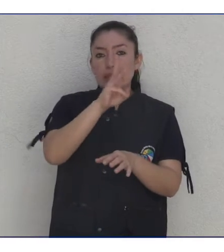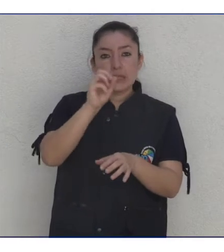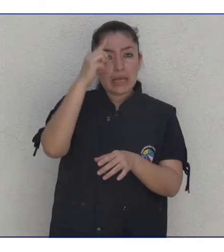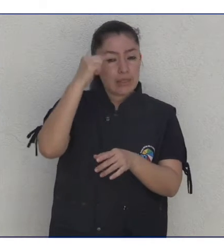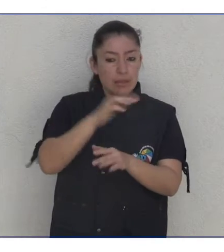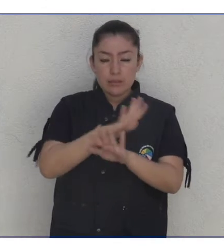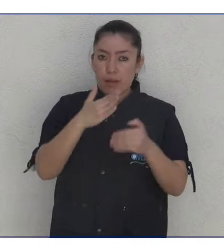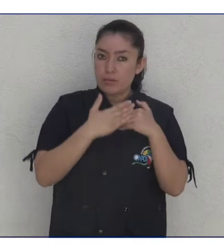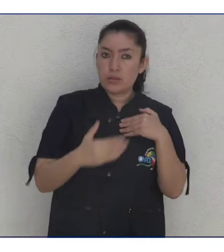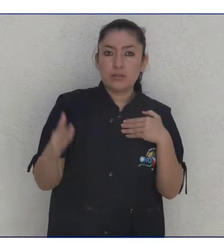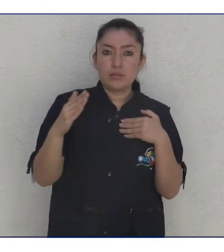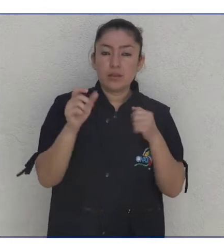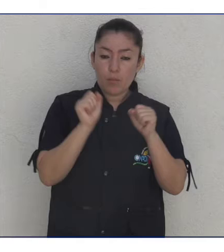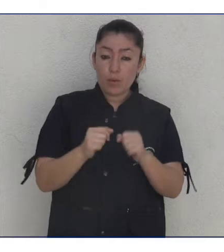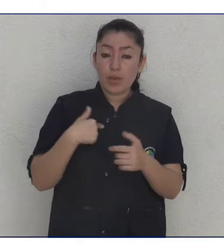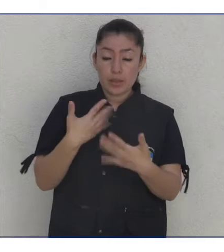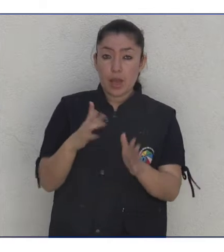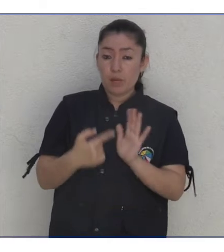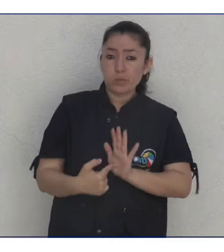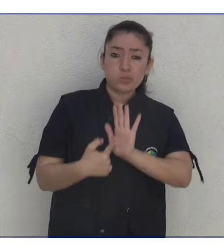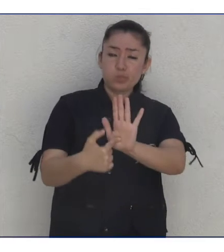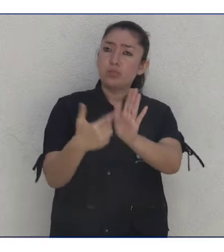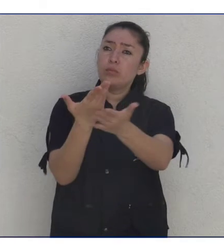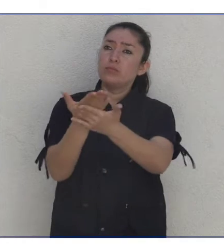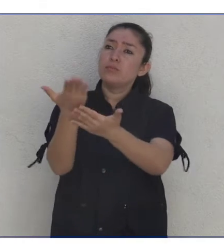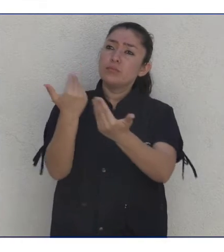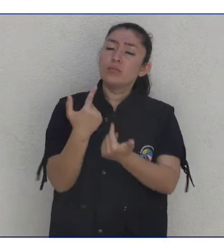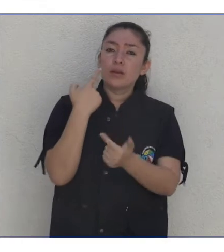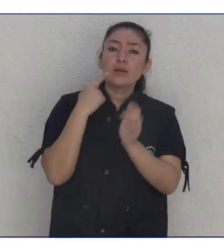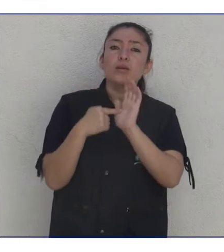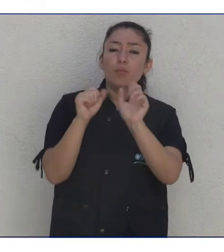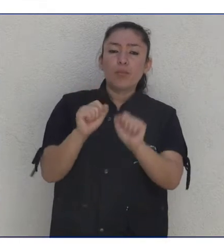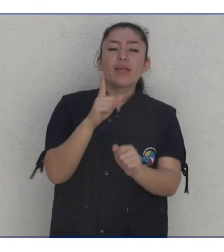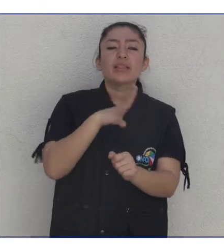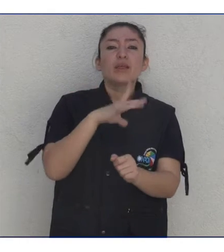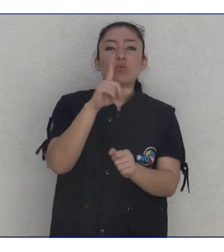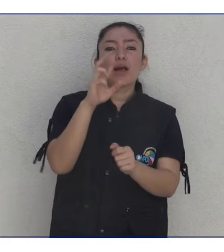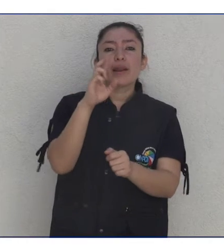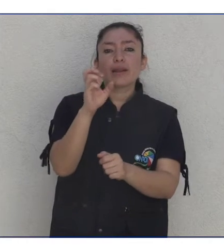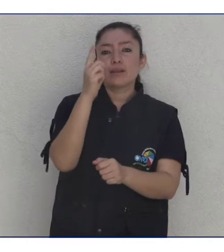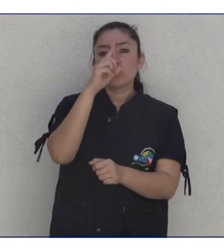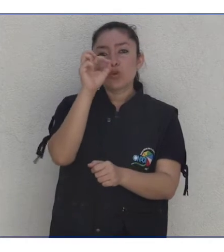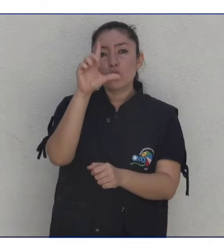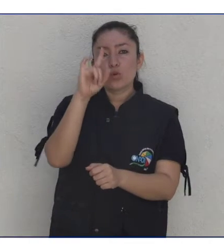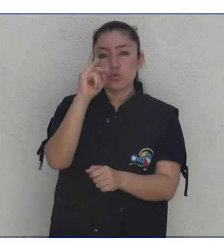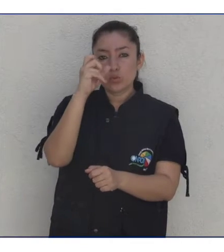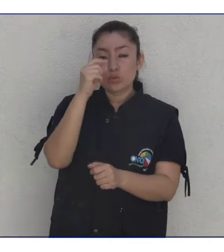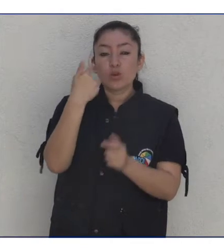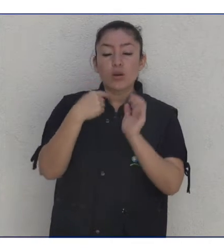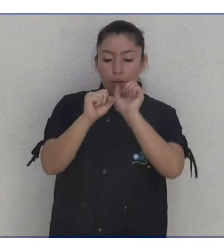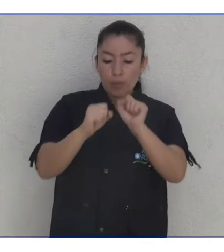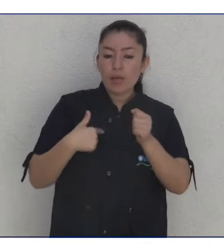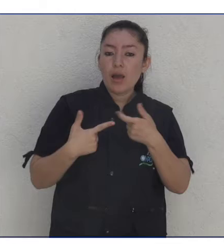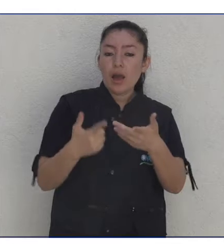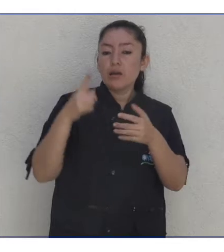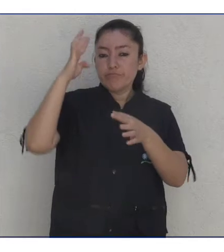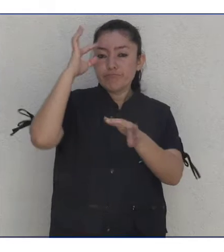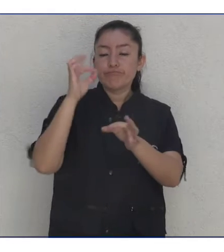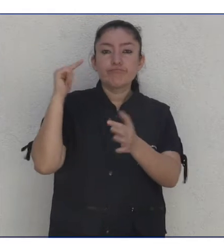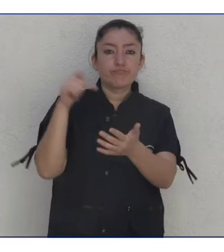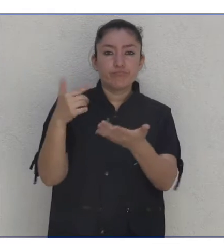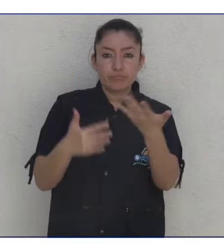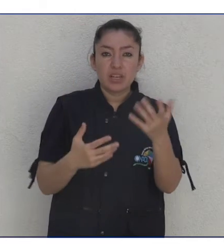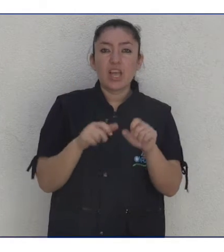días hábiles, desde la presentación de la solicitud, una resolución que haga constar las modificaciones o bien le informe de